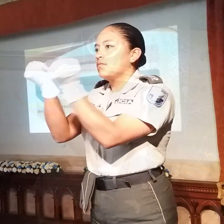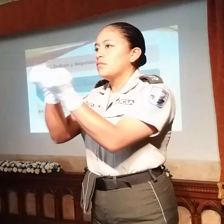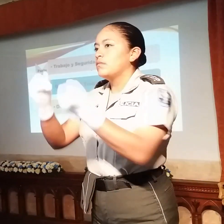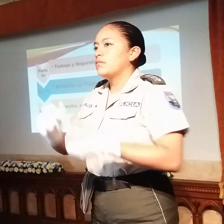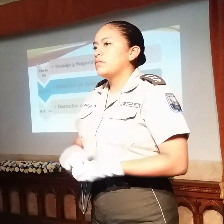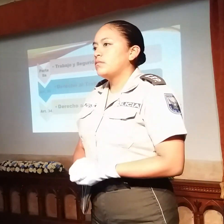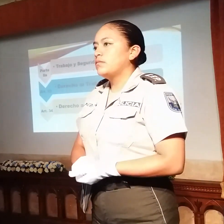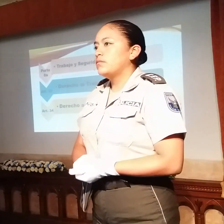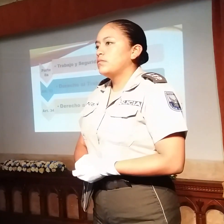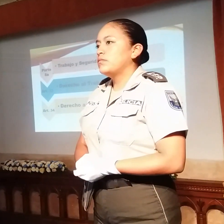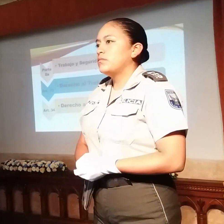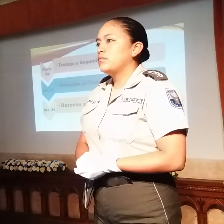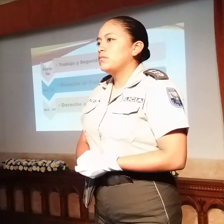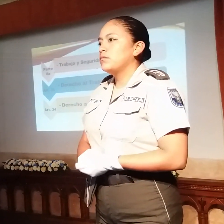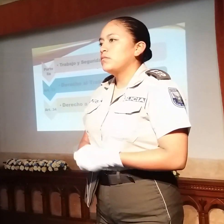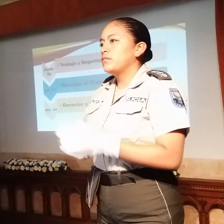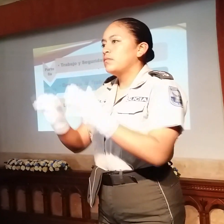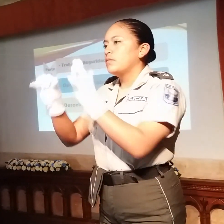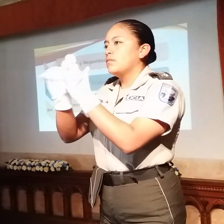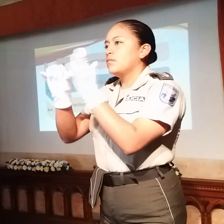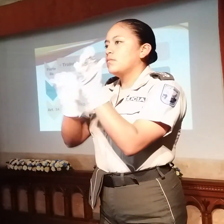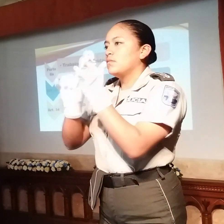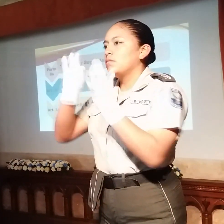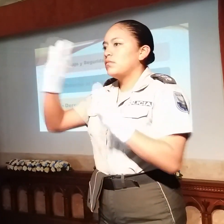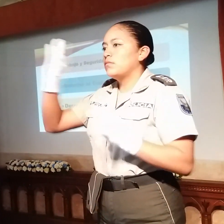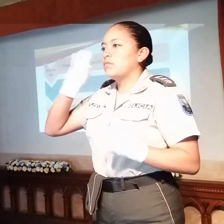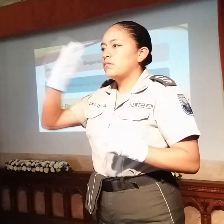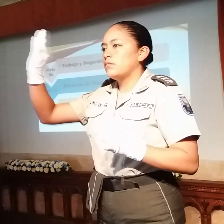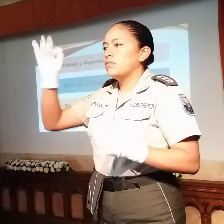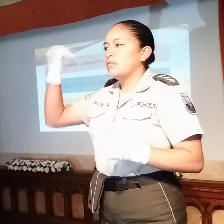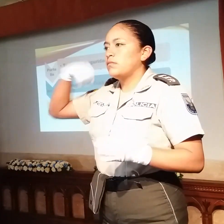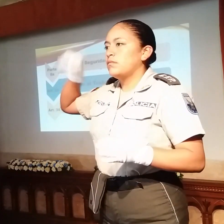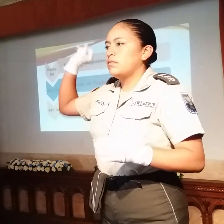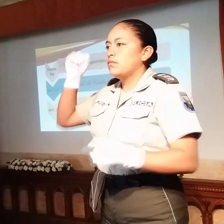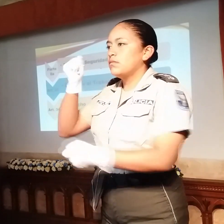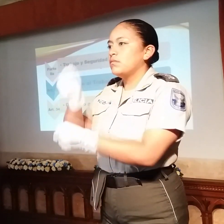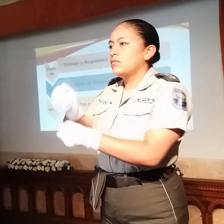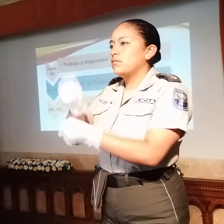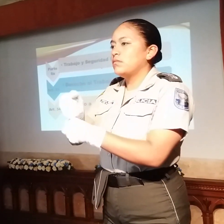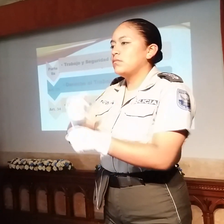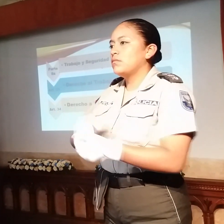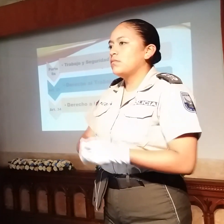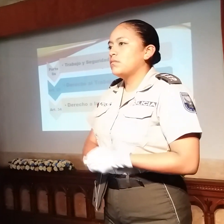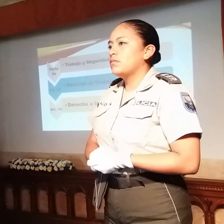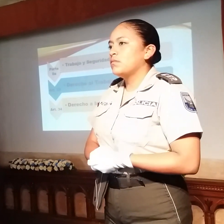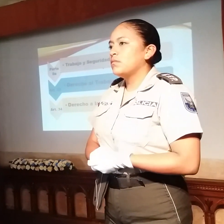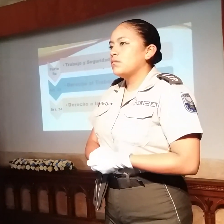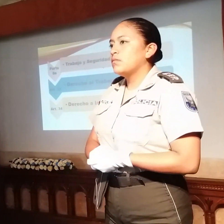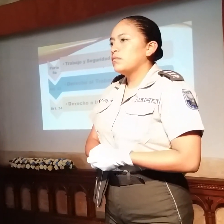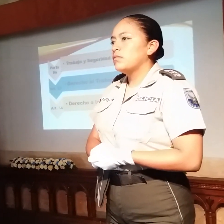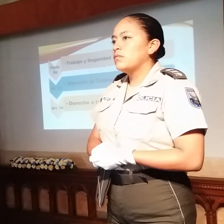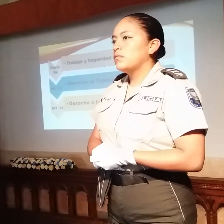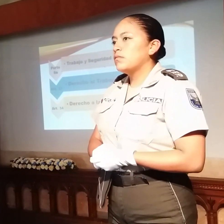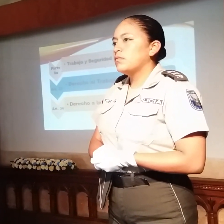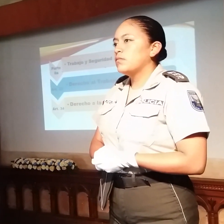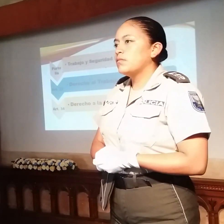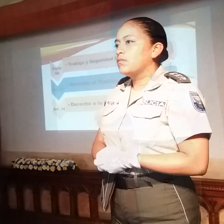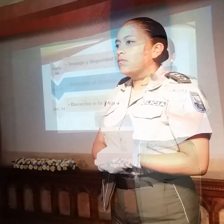aprendizaje en lengua de señas para poderse comunicar con esta sociedad con discapacidad